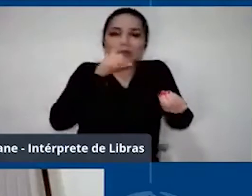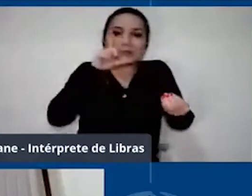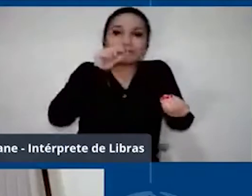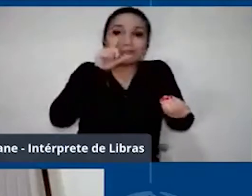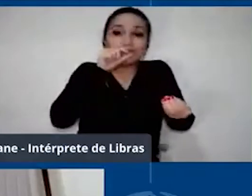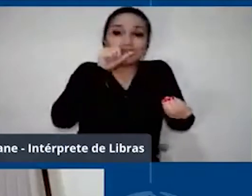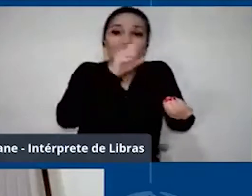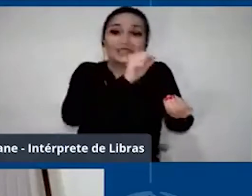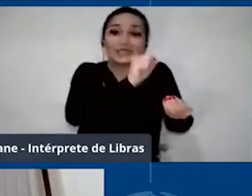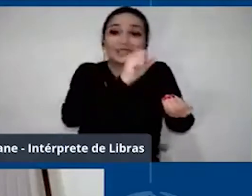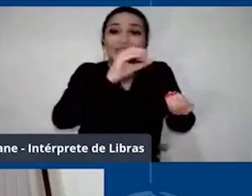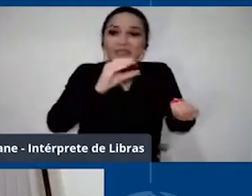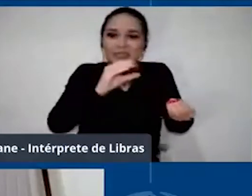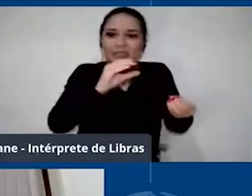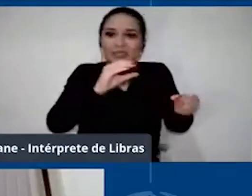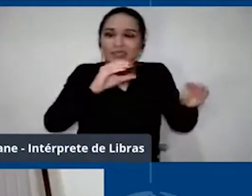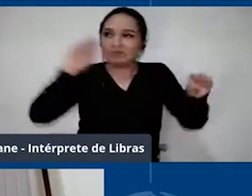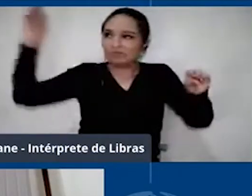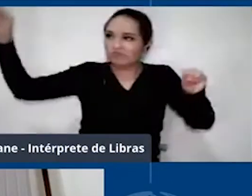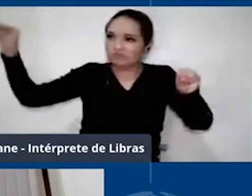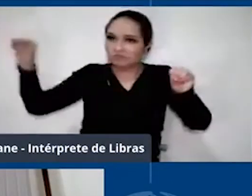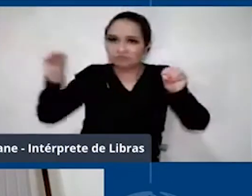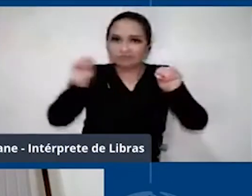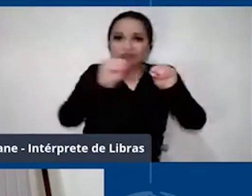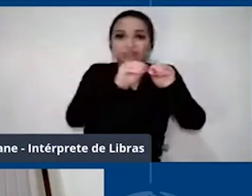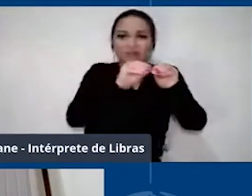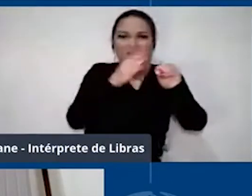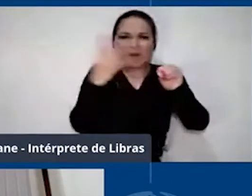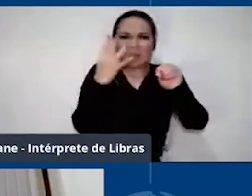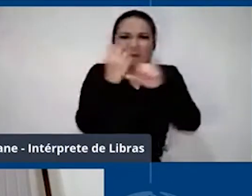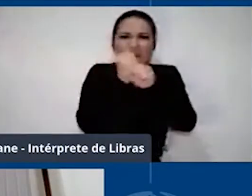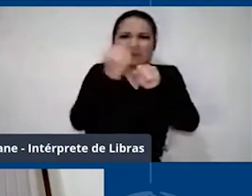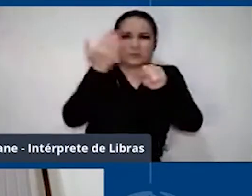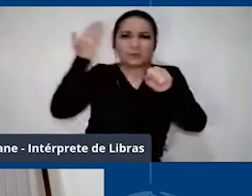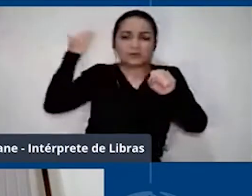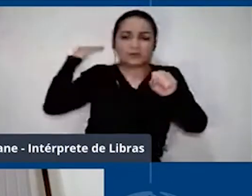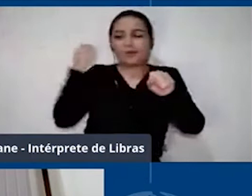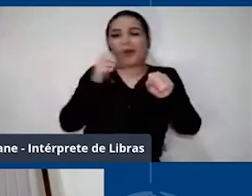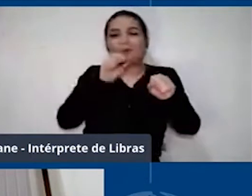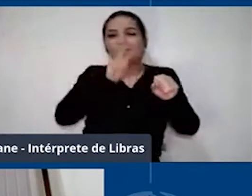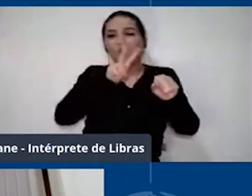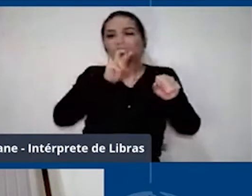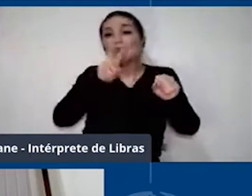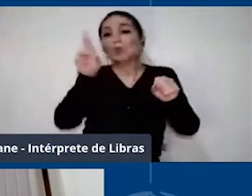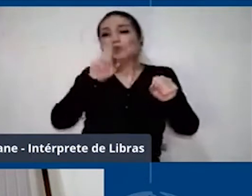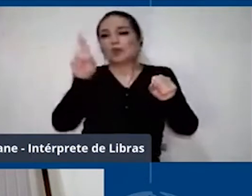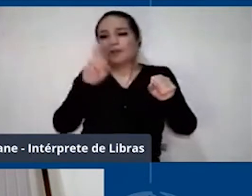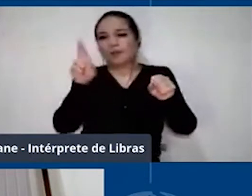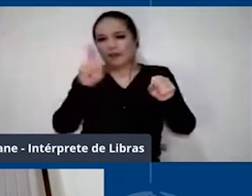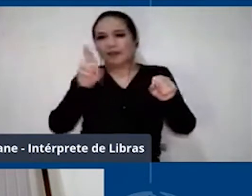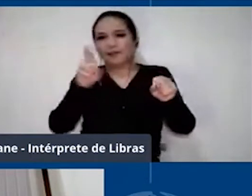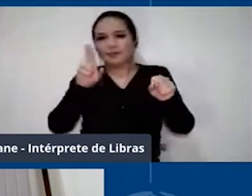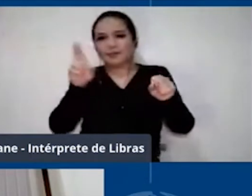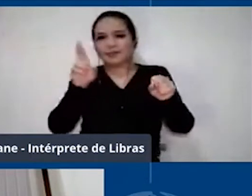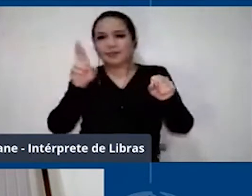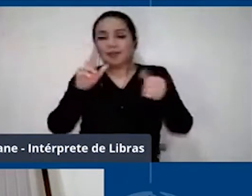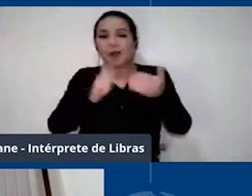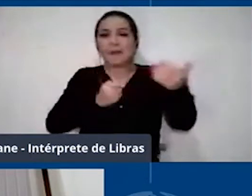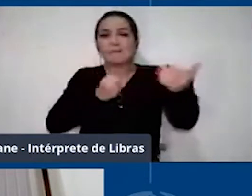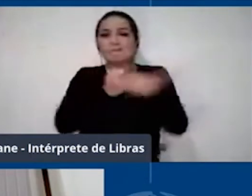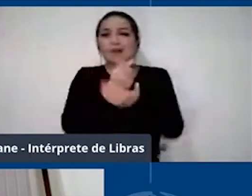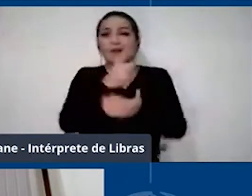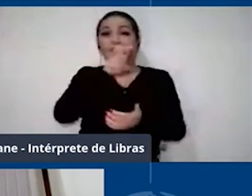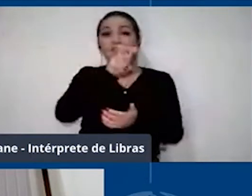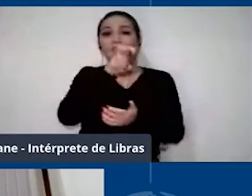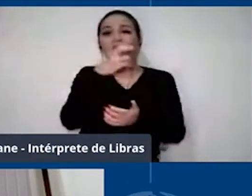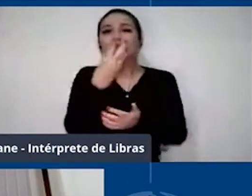há 4 anos atrás, saía de lá R$22. e o agricultor pagava só